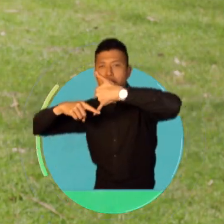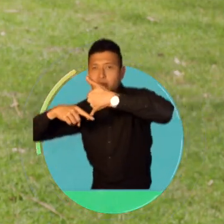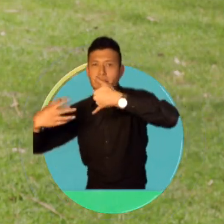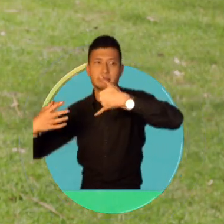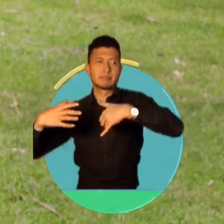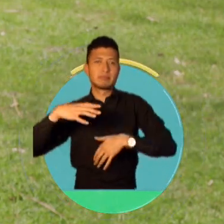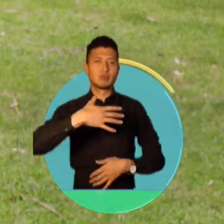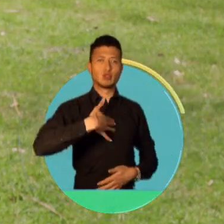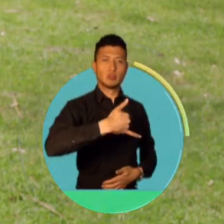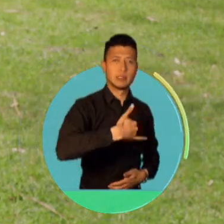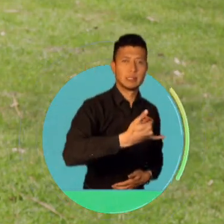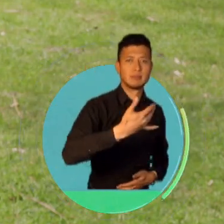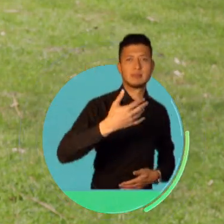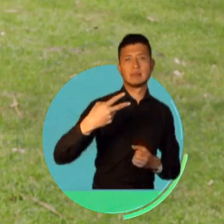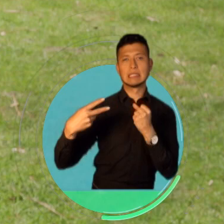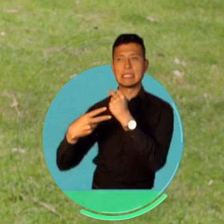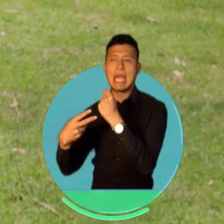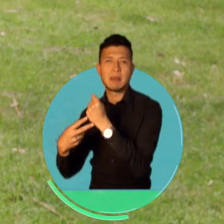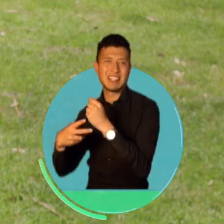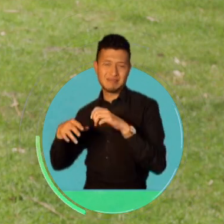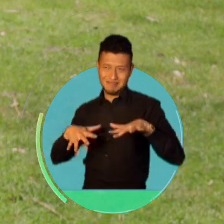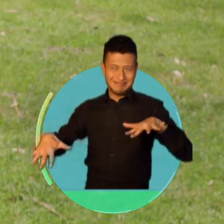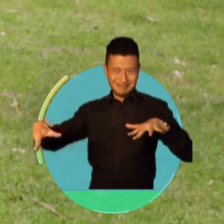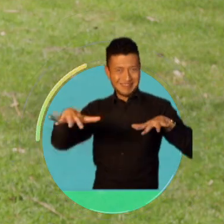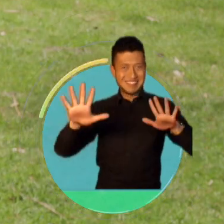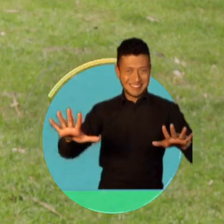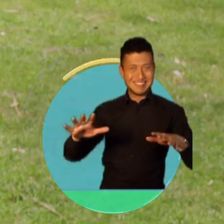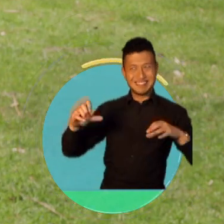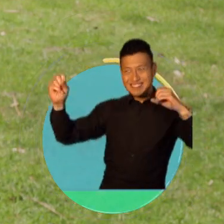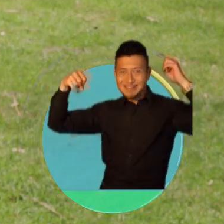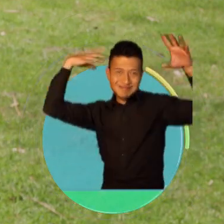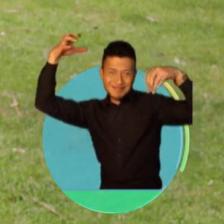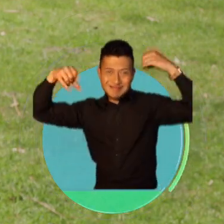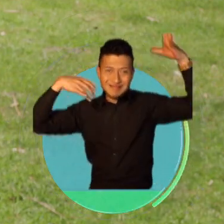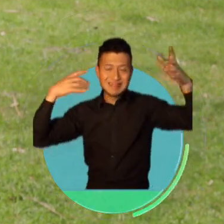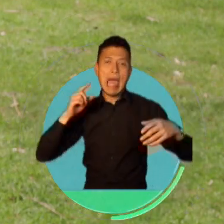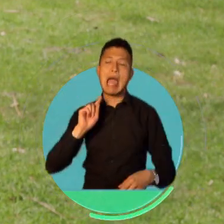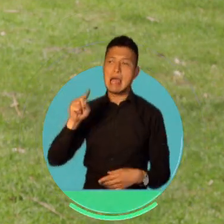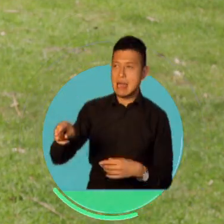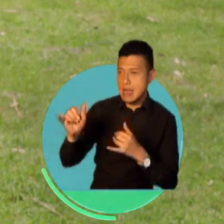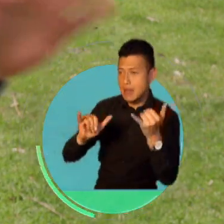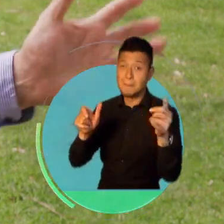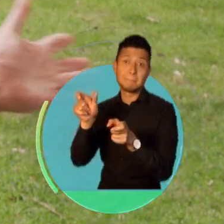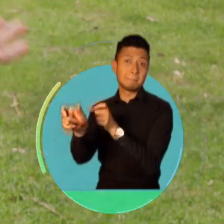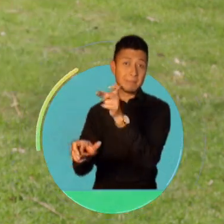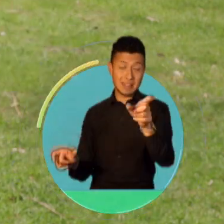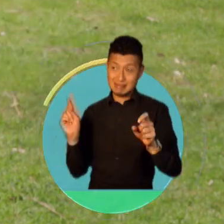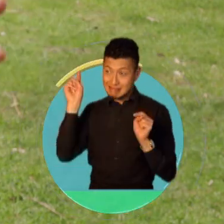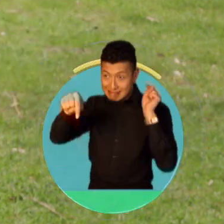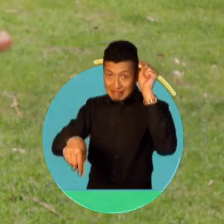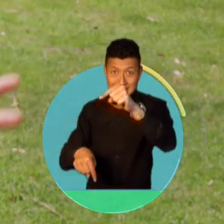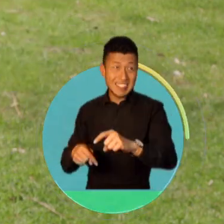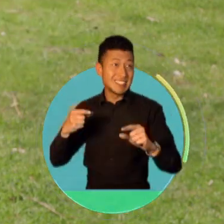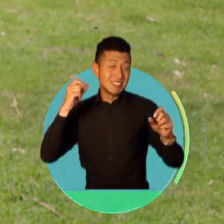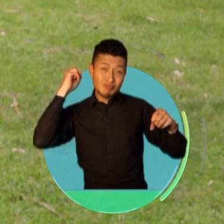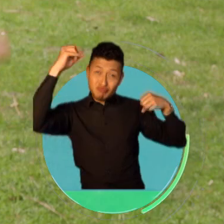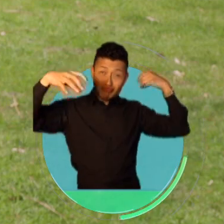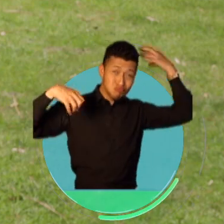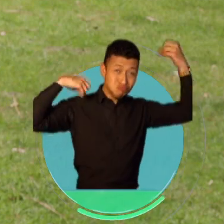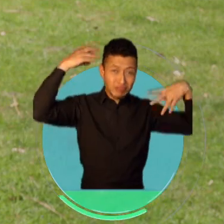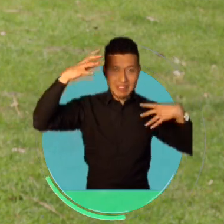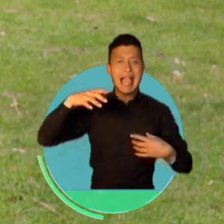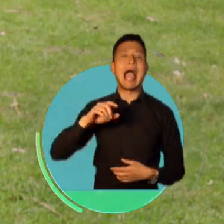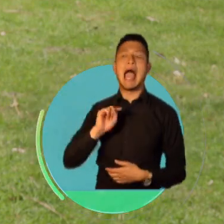en en yopal podemos estar de pronto en neiva en esas zonas donde en los sitios de rumba donde se congrega toda la gente para